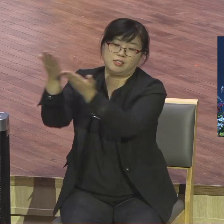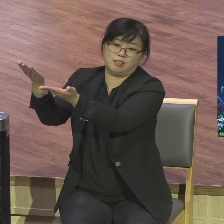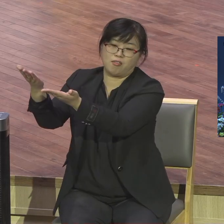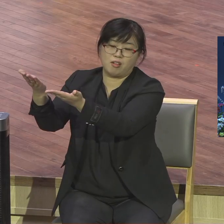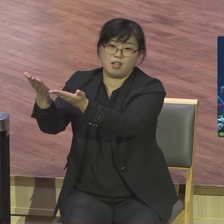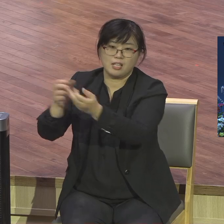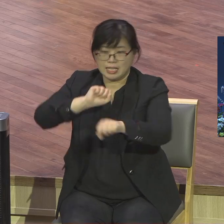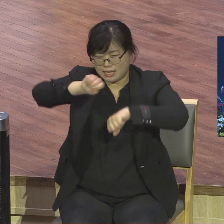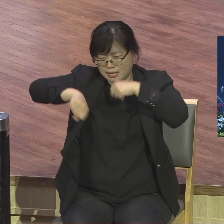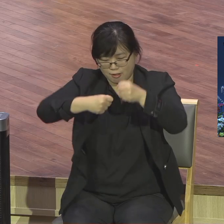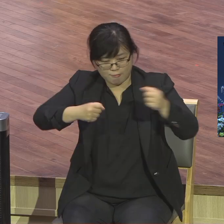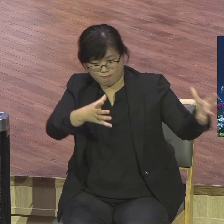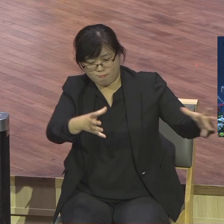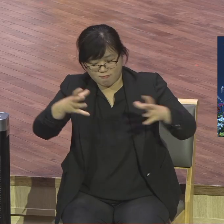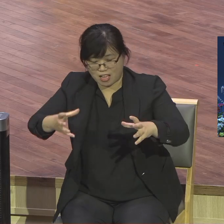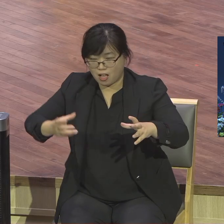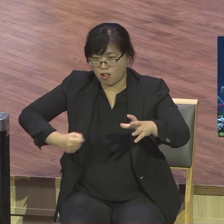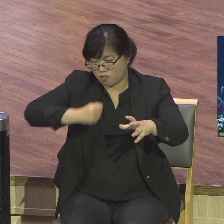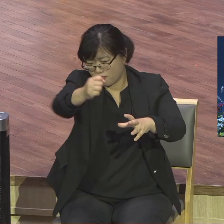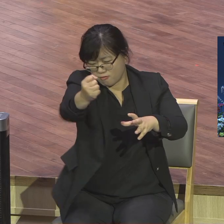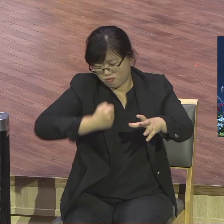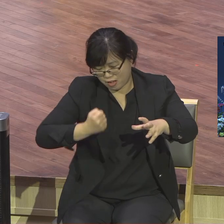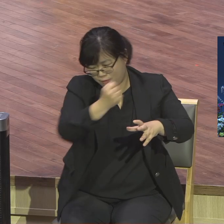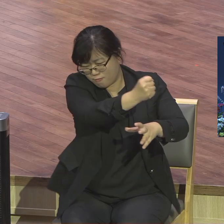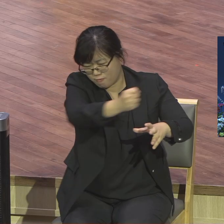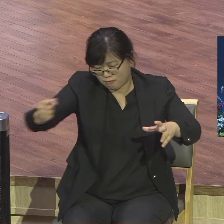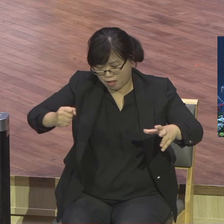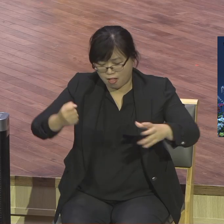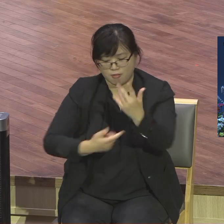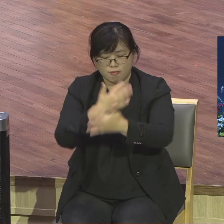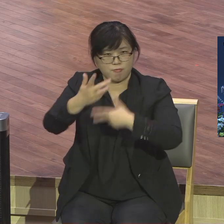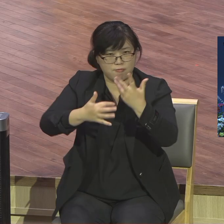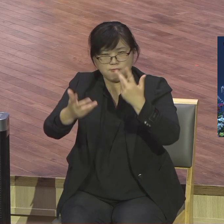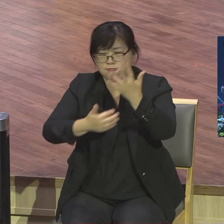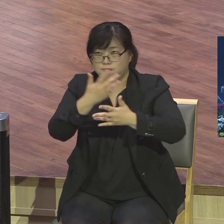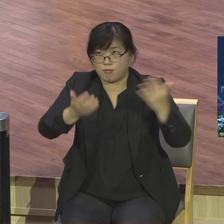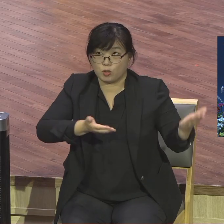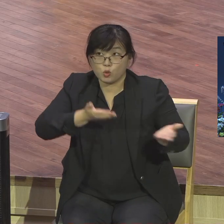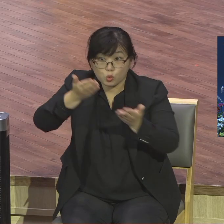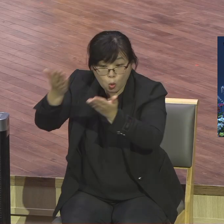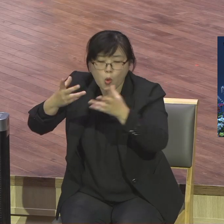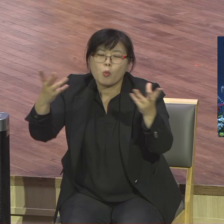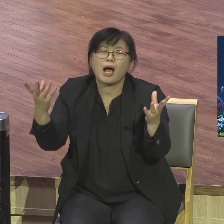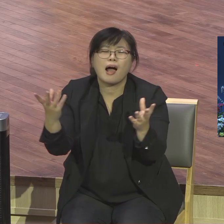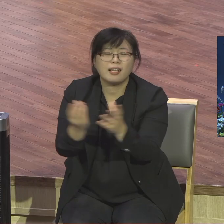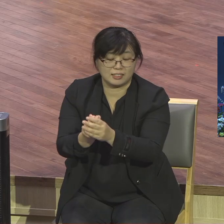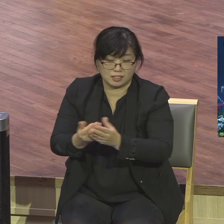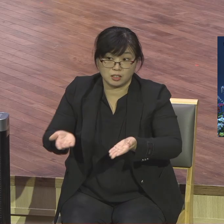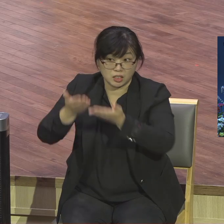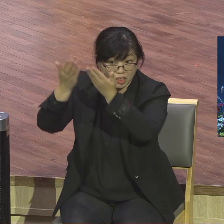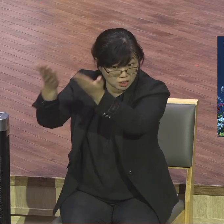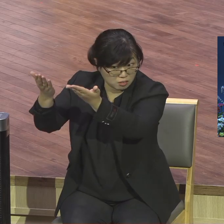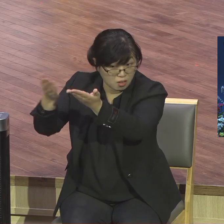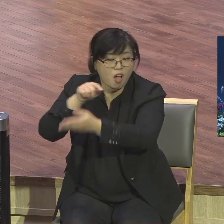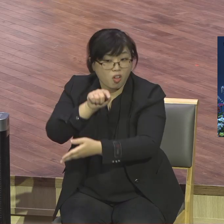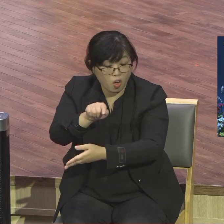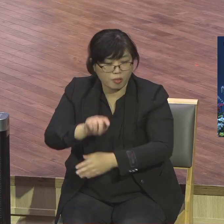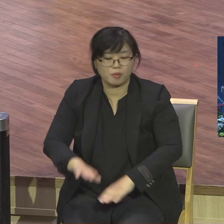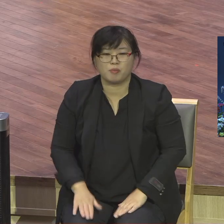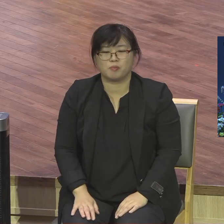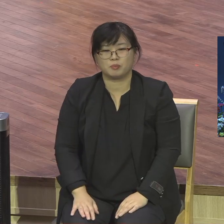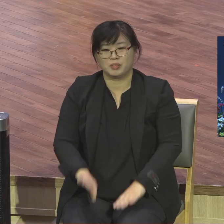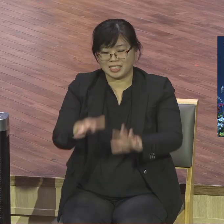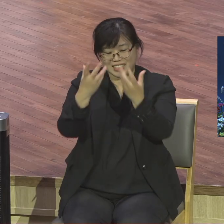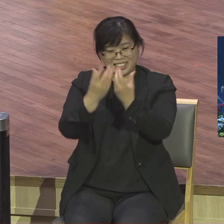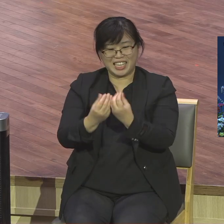돼요 내가 아직 빨리 가야 되는데 빨리 바쁜데 그건 예배 아니에요 실패할 수밖에 없어요 딴 생각하고 있고 딴 계산하고